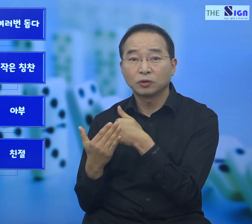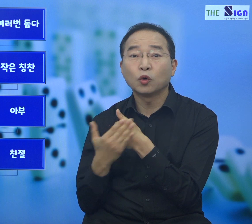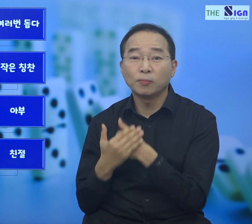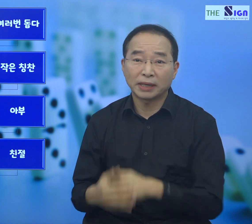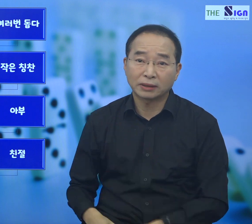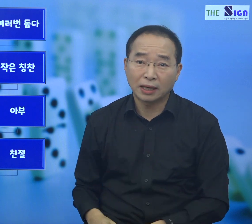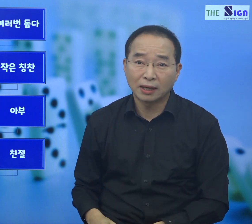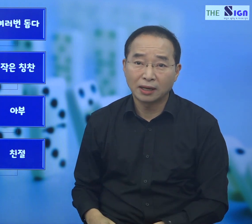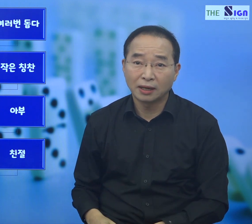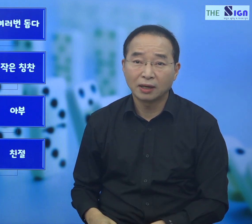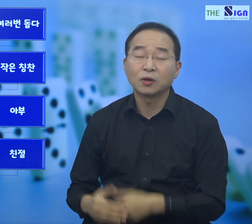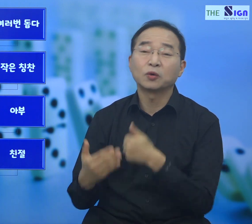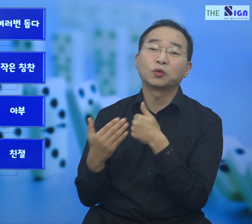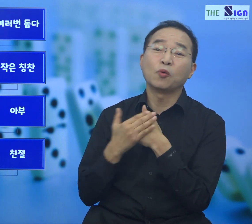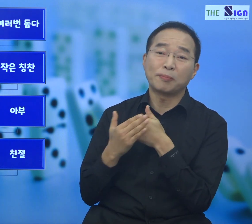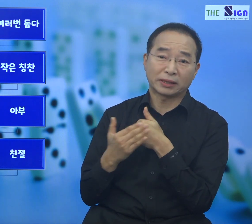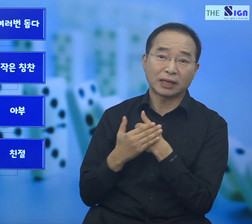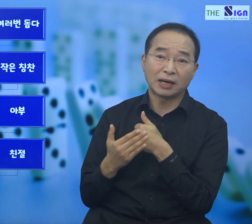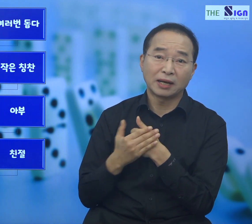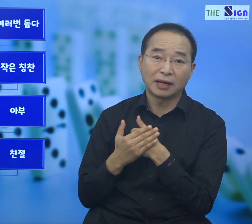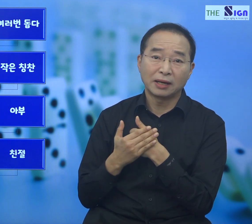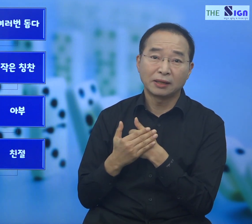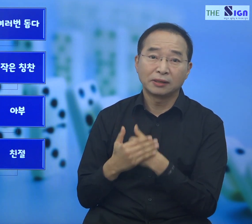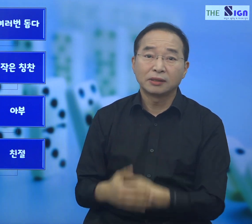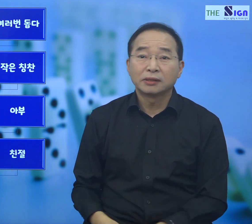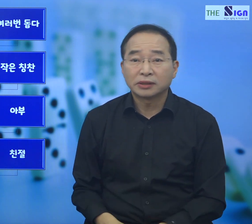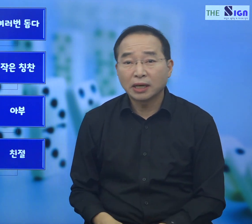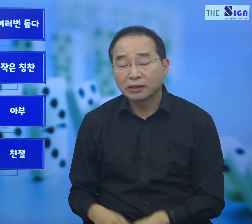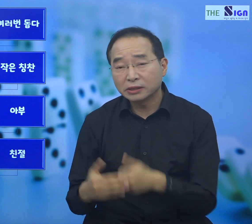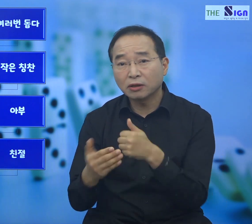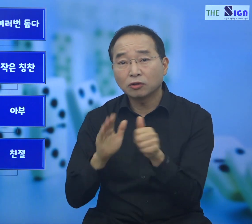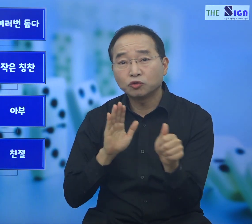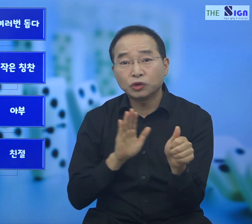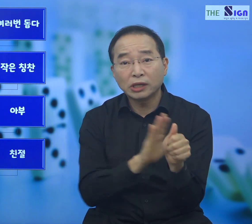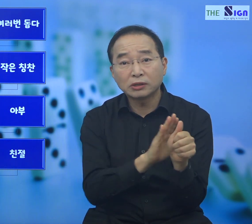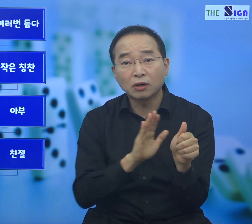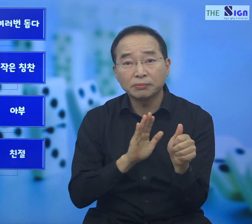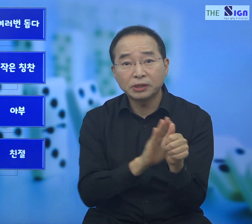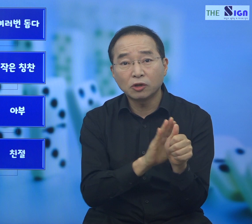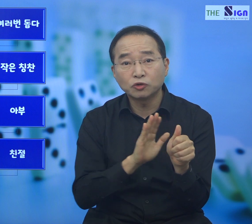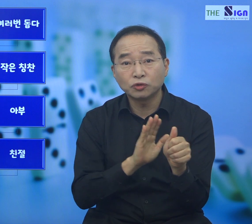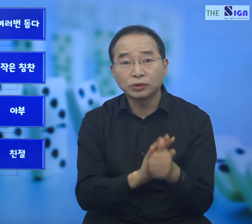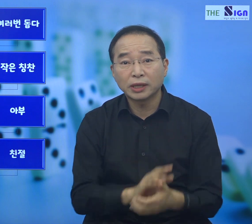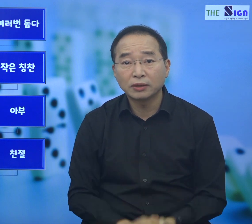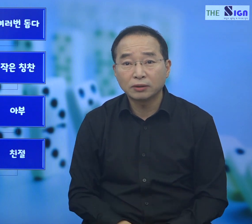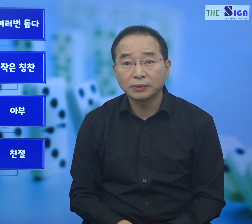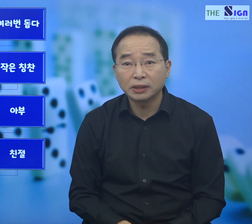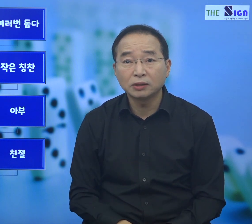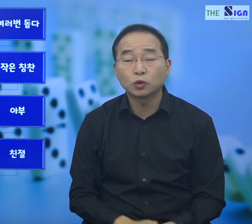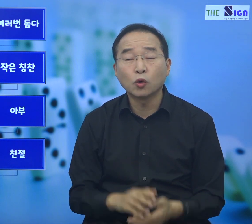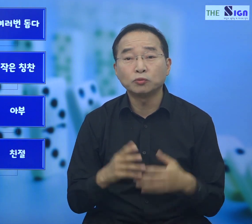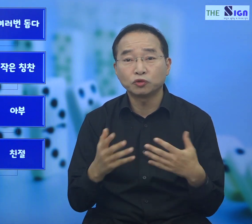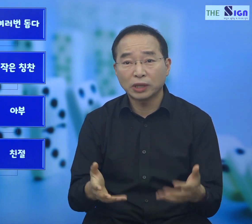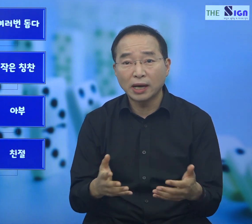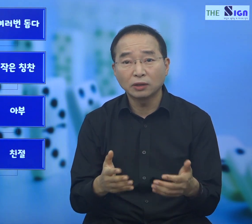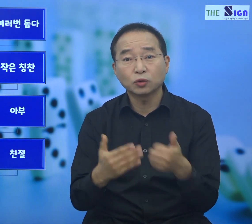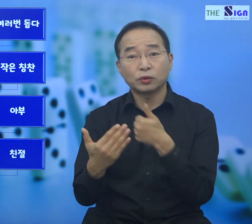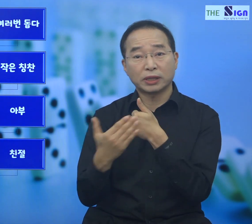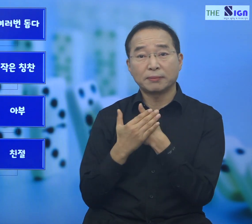도움 받다, 도움 받다. 자, 그래서 뒤에서 밀어주는 개념이 도움 주다, 또 이렇게 하면